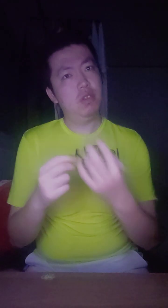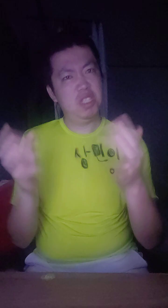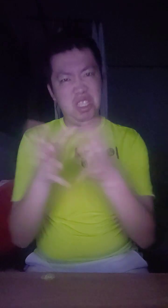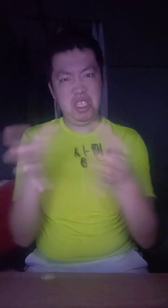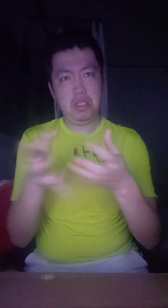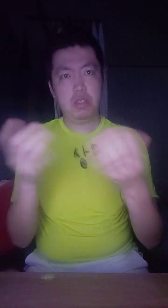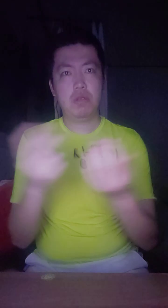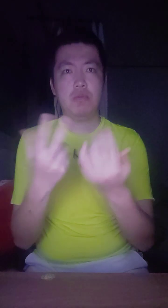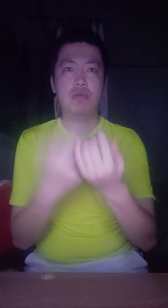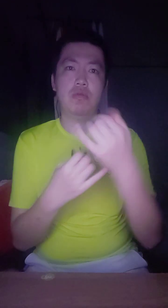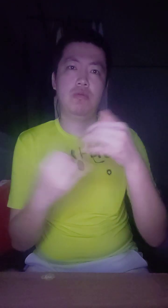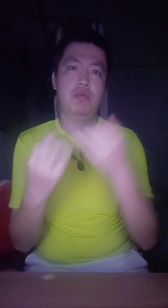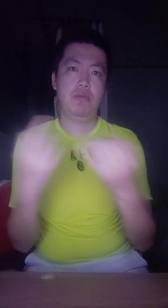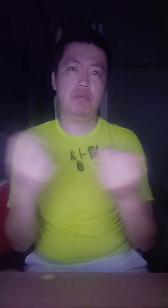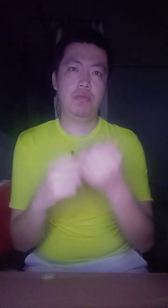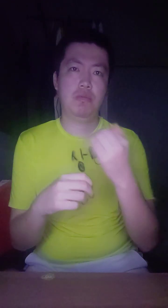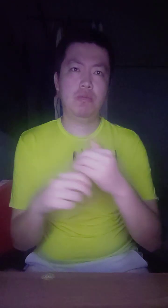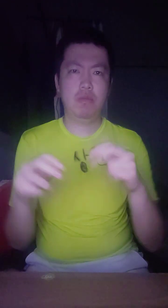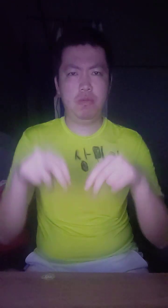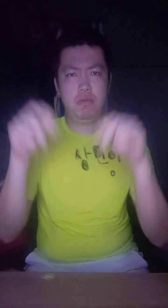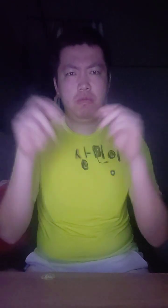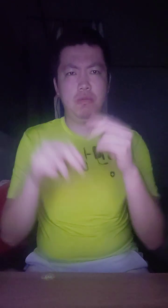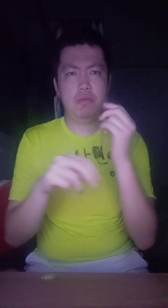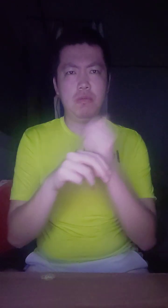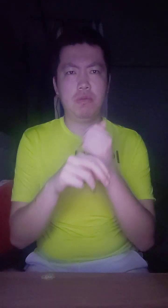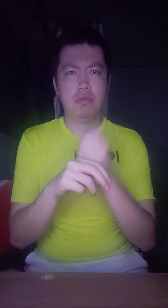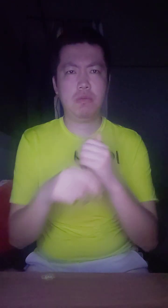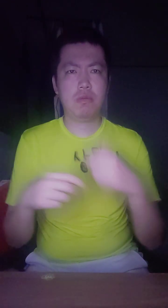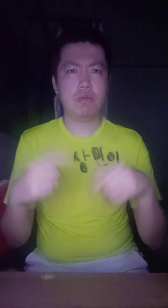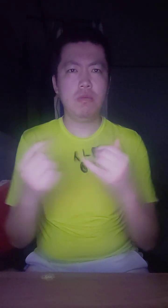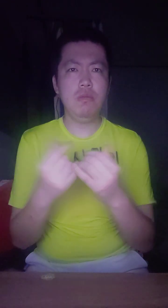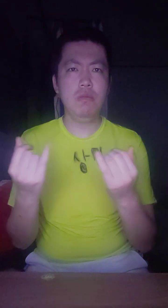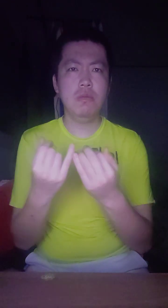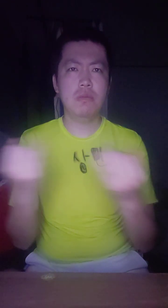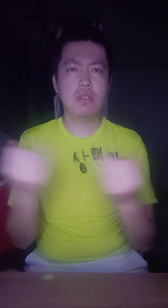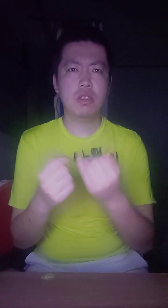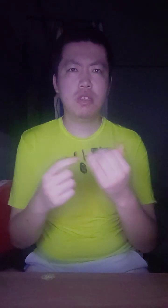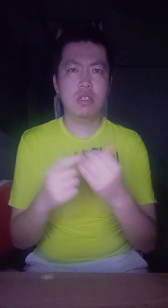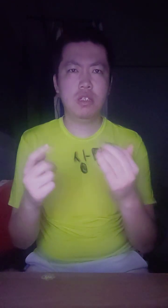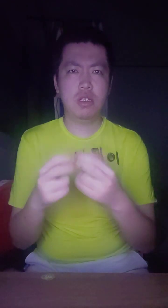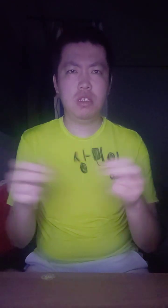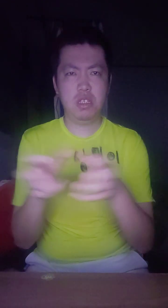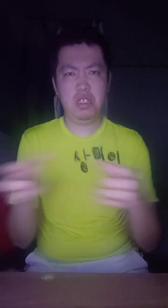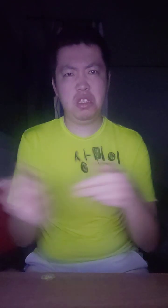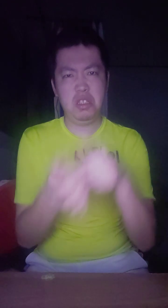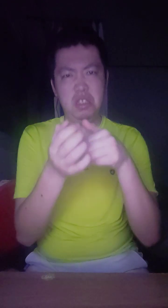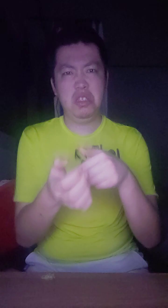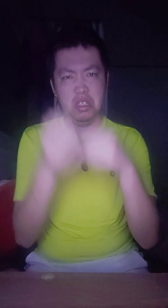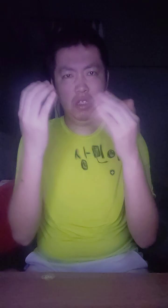아파트 890여 세대 전기 공급이 끊겨 주민 6명이 엘리베이터에 갇혔다가